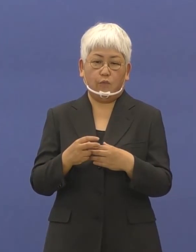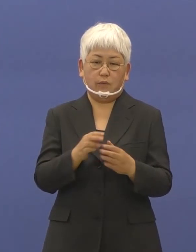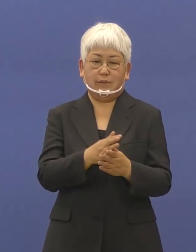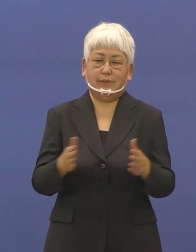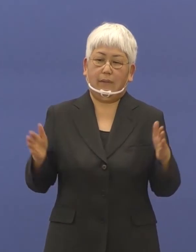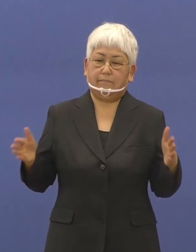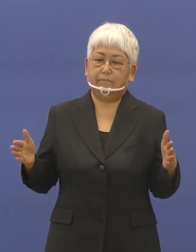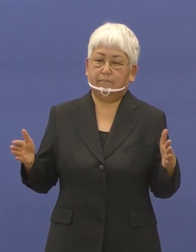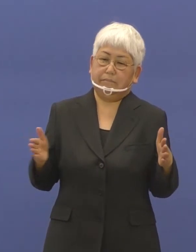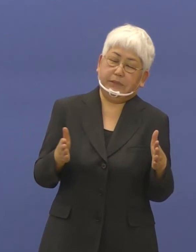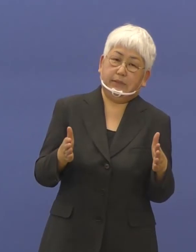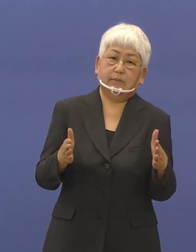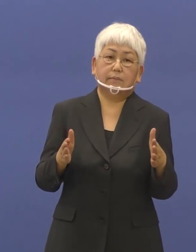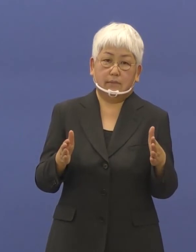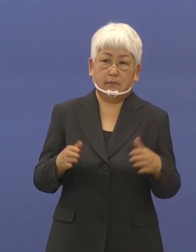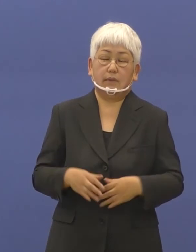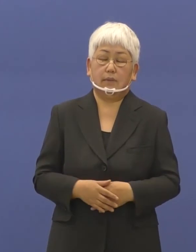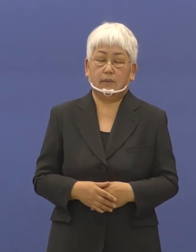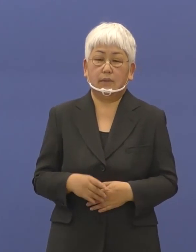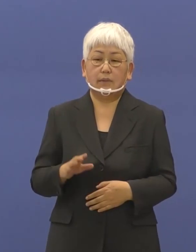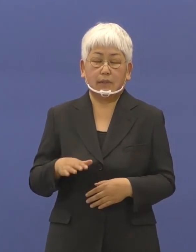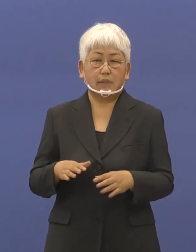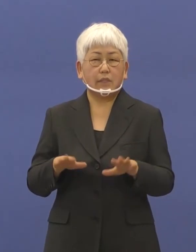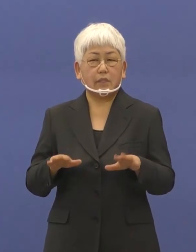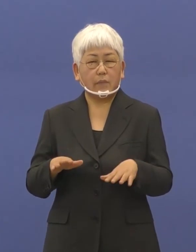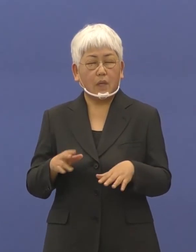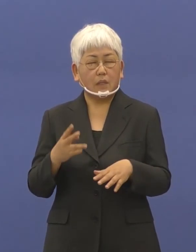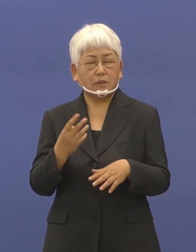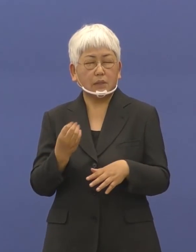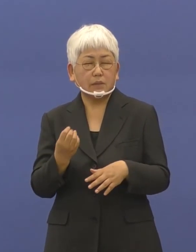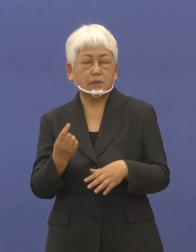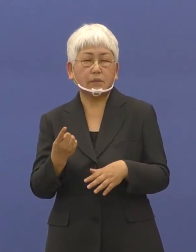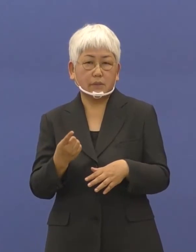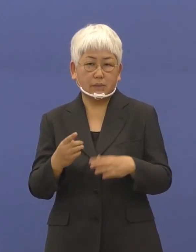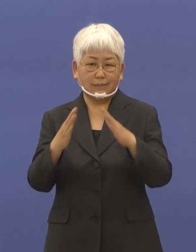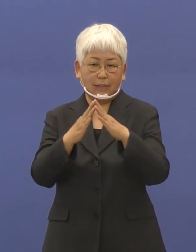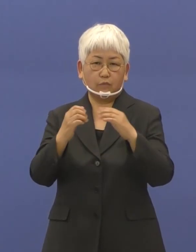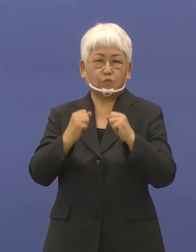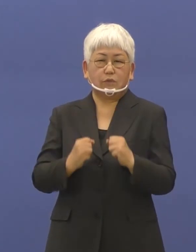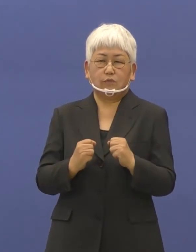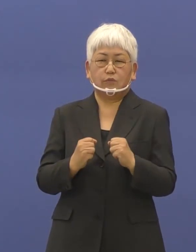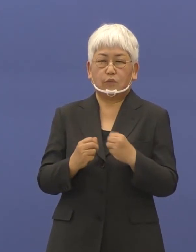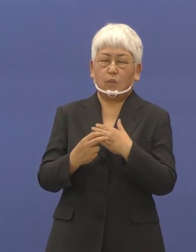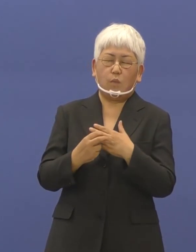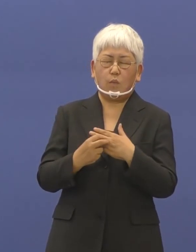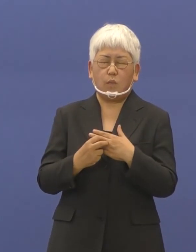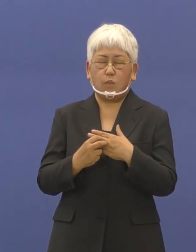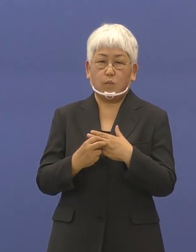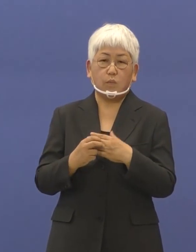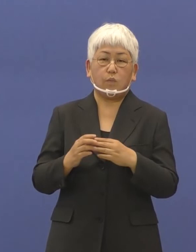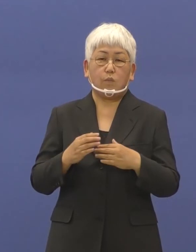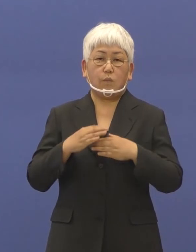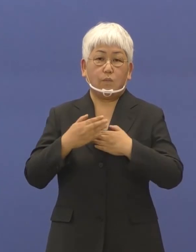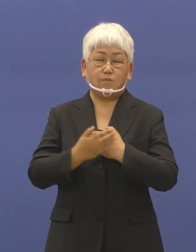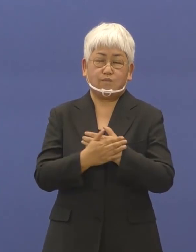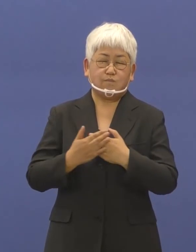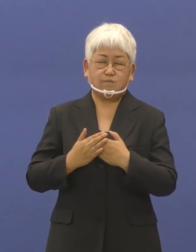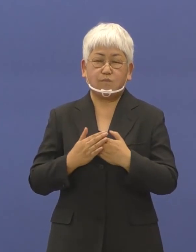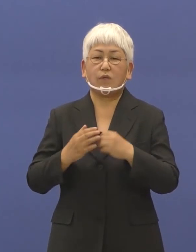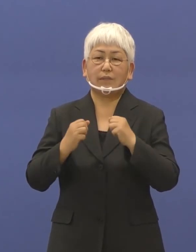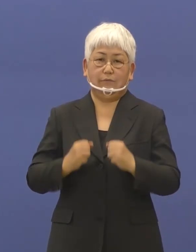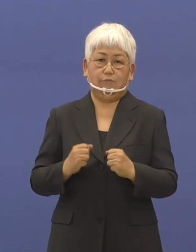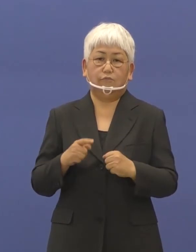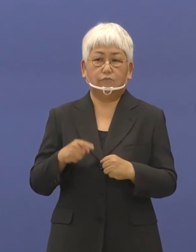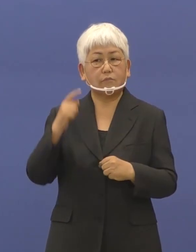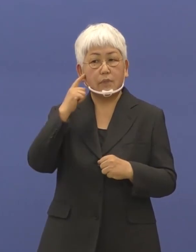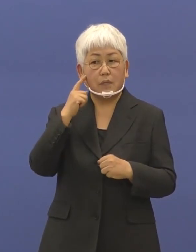の2500人自宅療養の人数で出ておりますけれども、そして短縮についてのですね、受け止めというところを知事のお考えをさせていただければなと思います